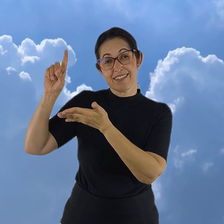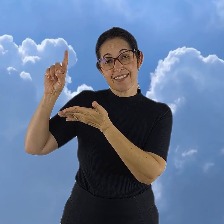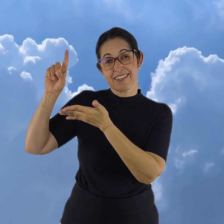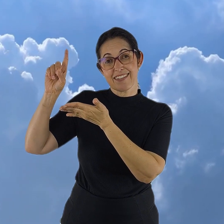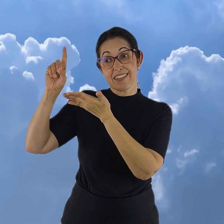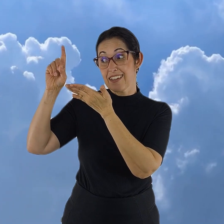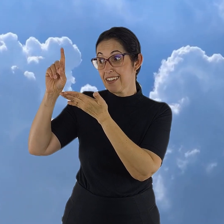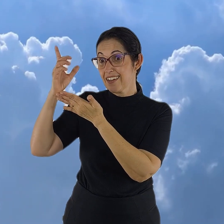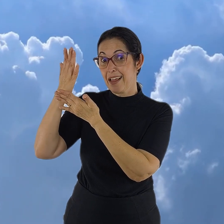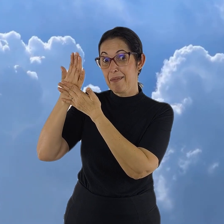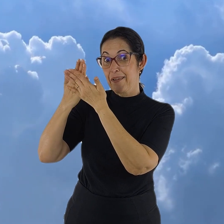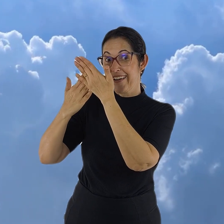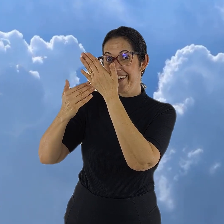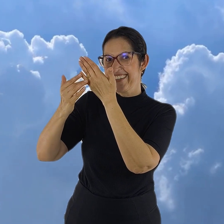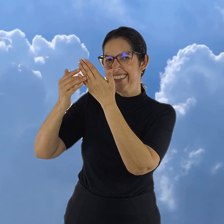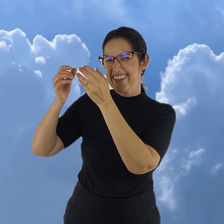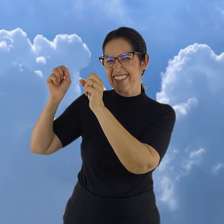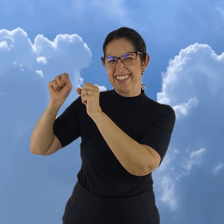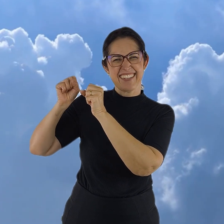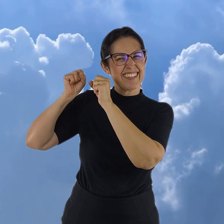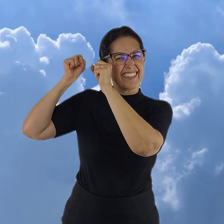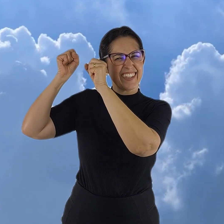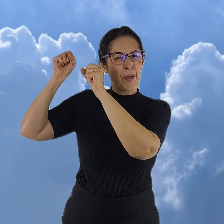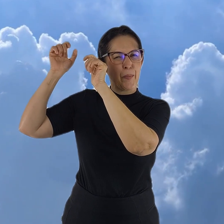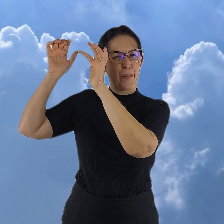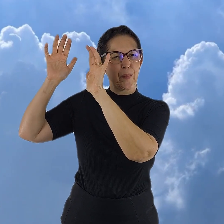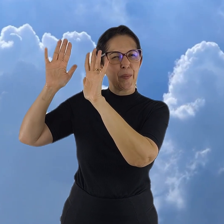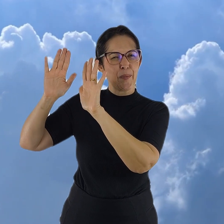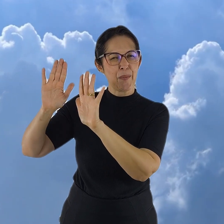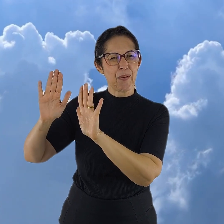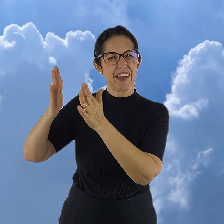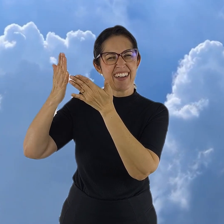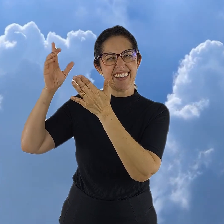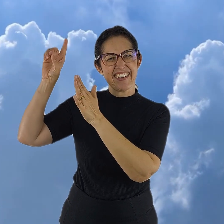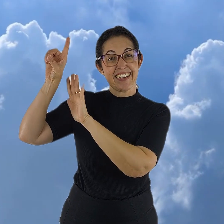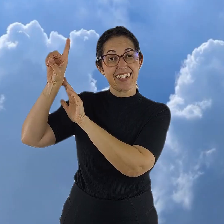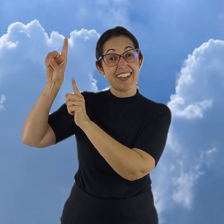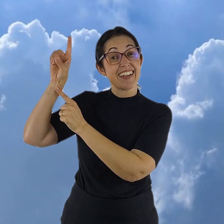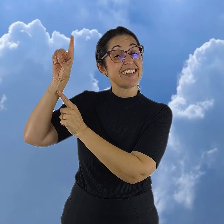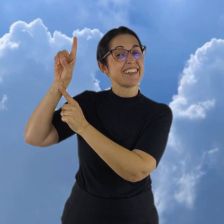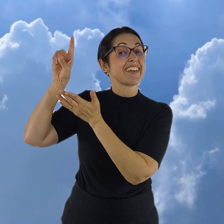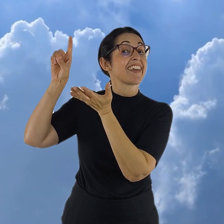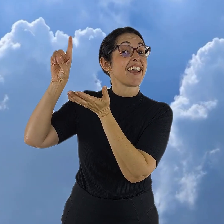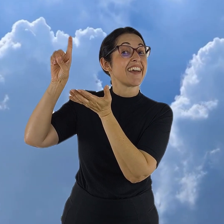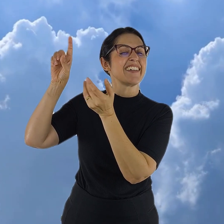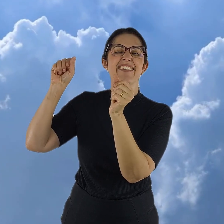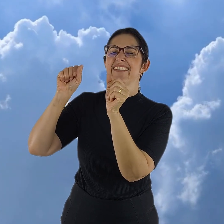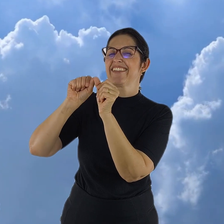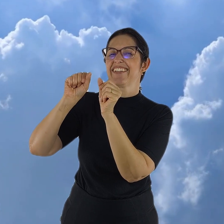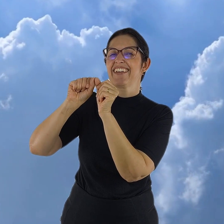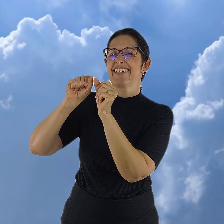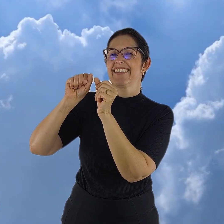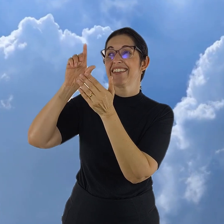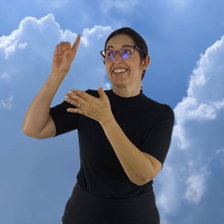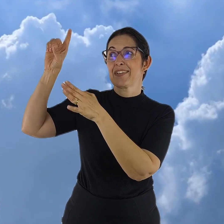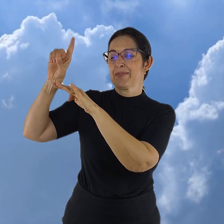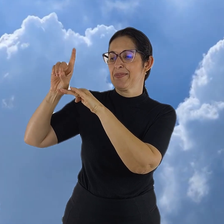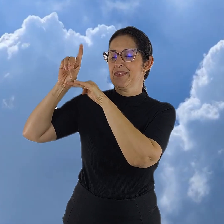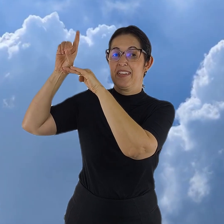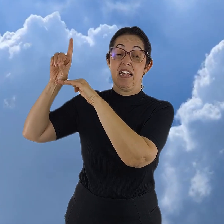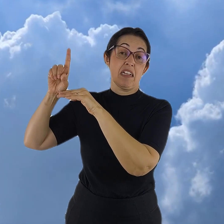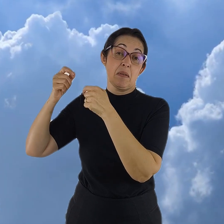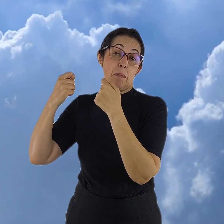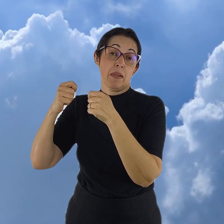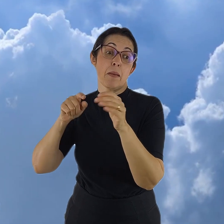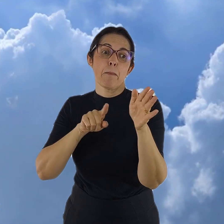Não há limites para as suas mãos, é se Ele quer. Porque se Ele quer, Ele faz. Porque Deus é soberano.